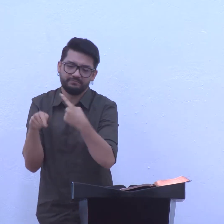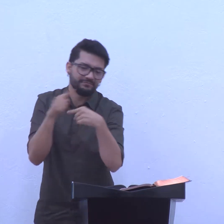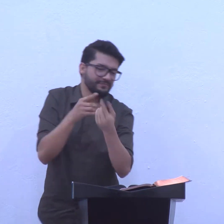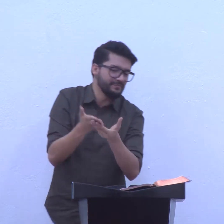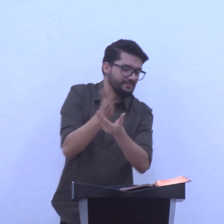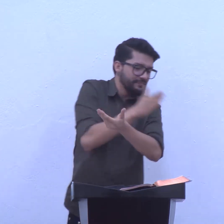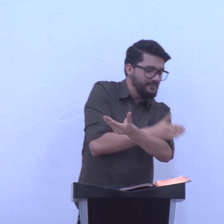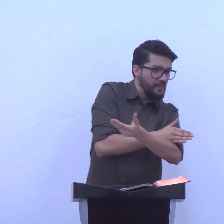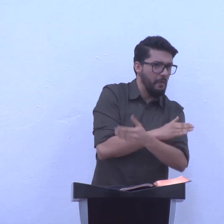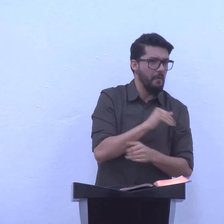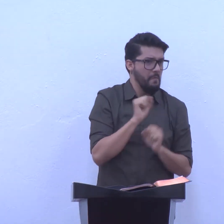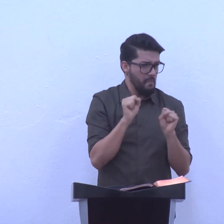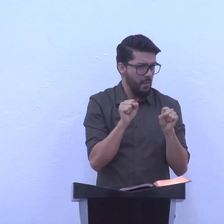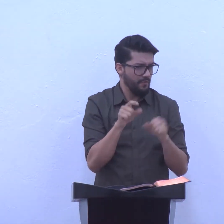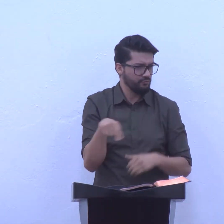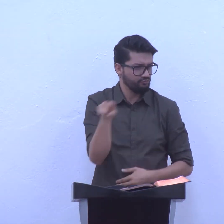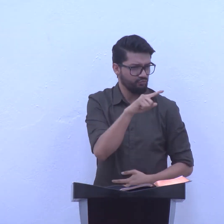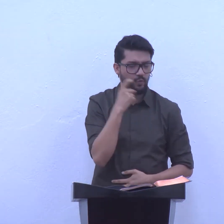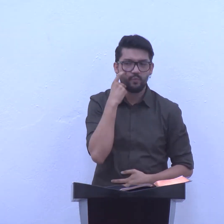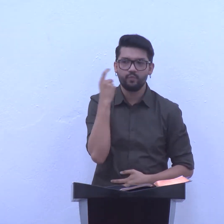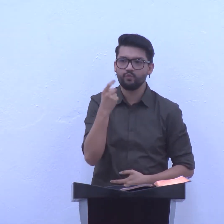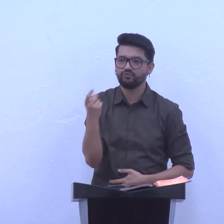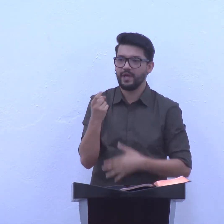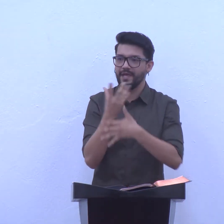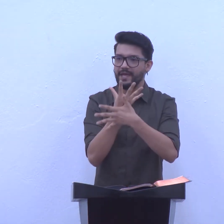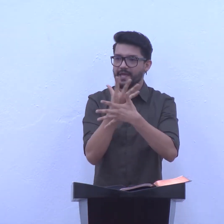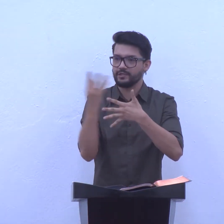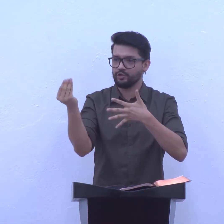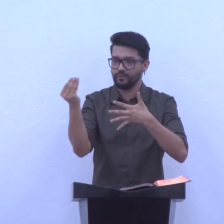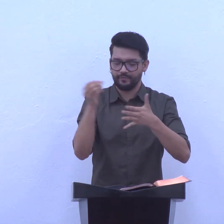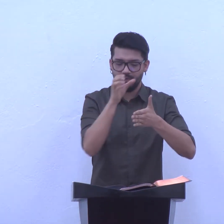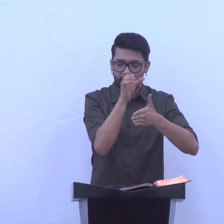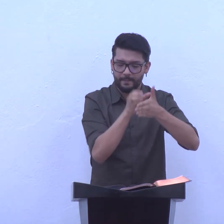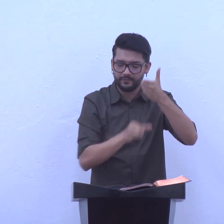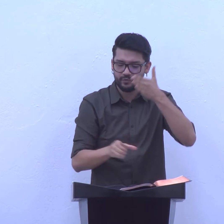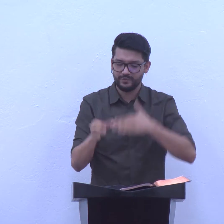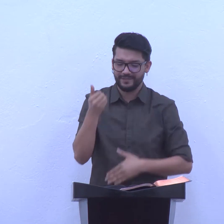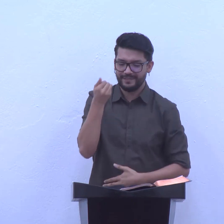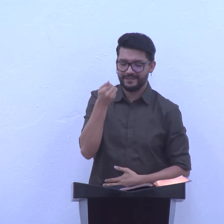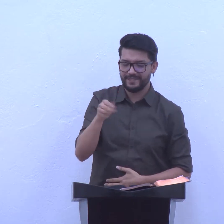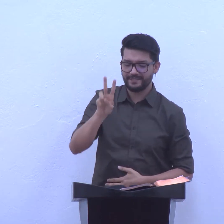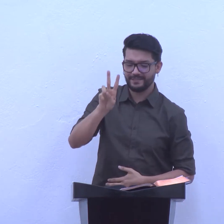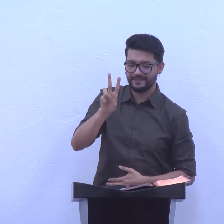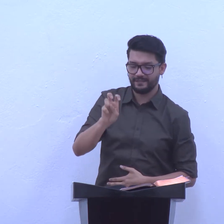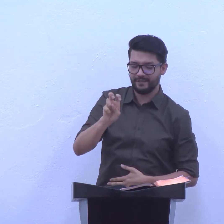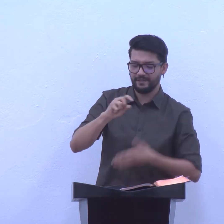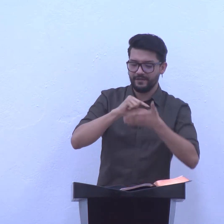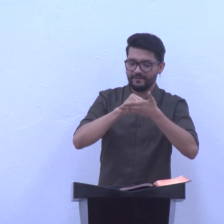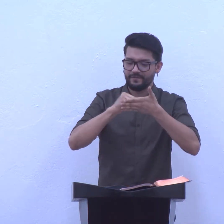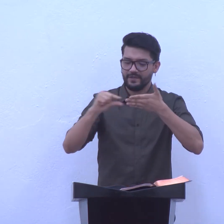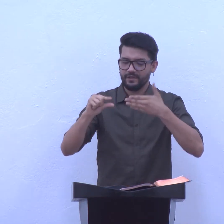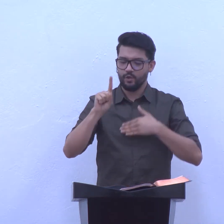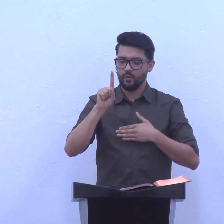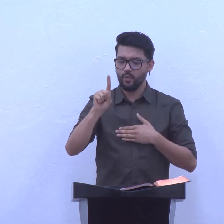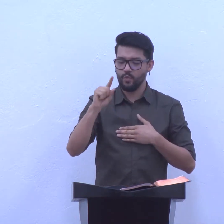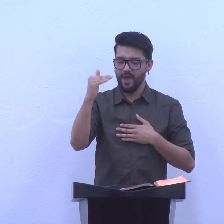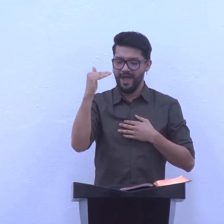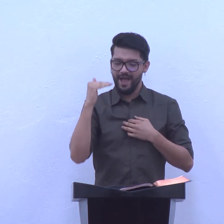Pero quiero que vaya conmigo para que miremos por qué hacían la libación del agua. Busquemos